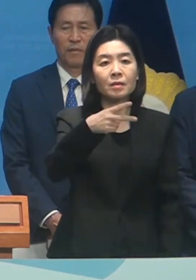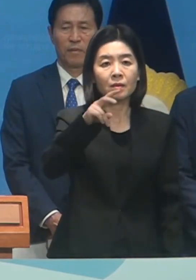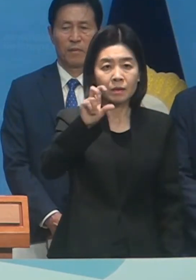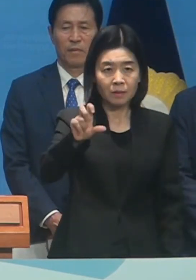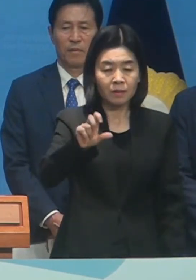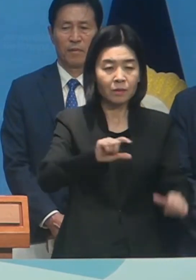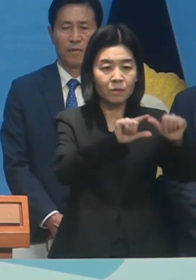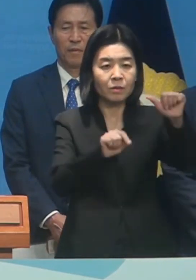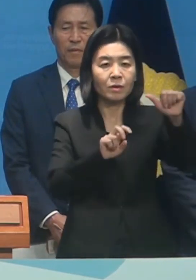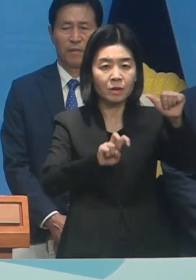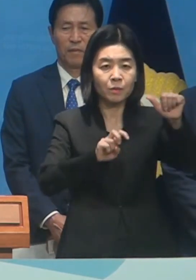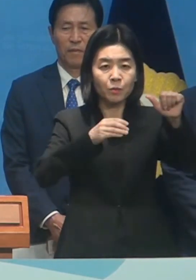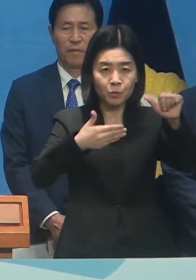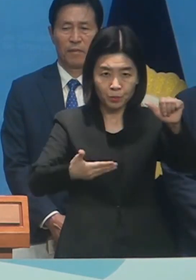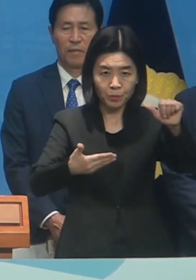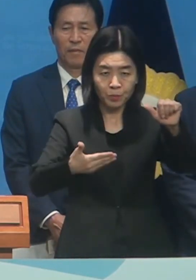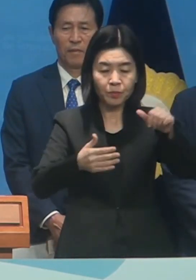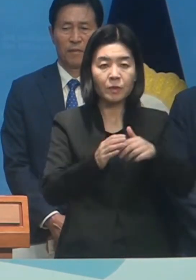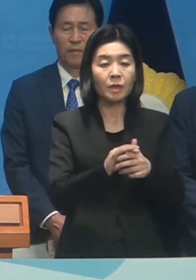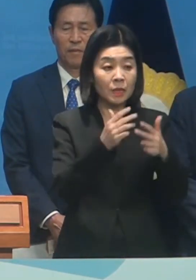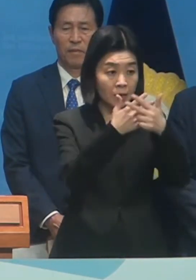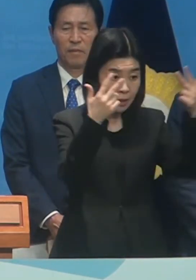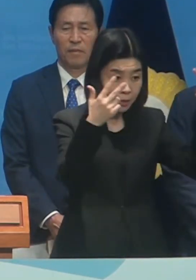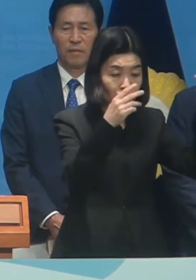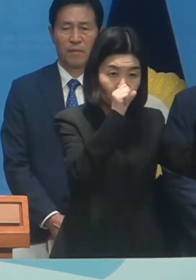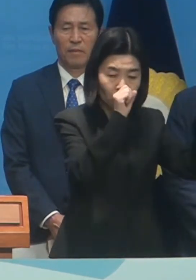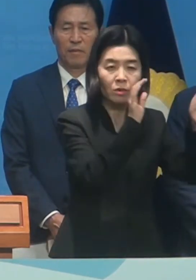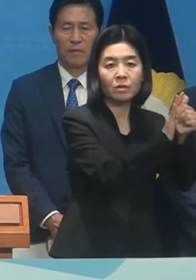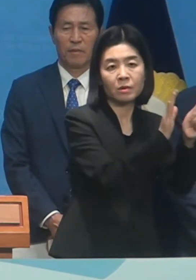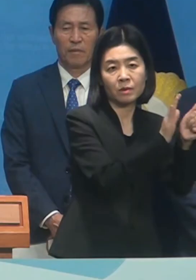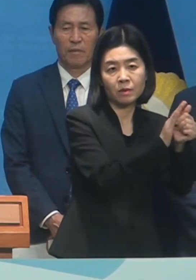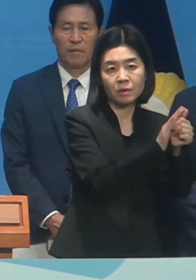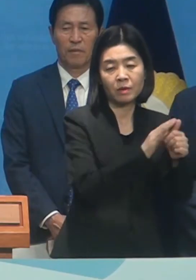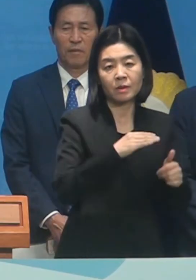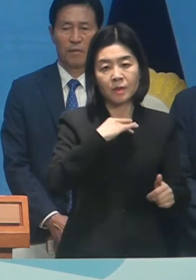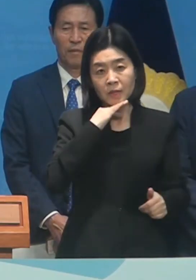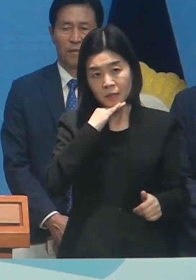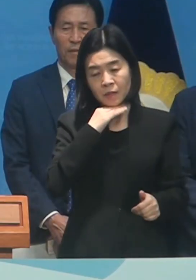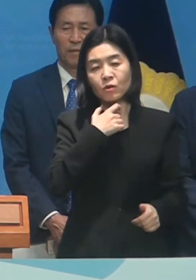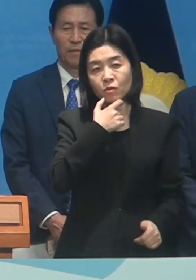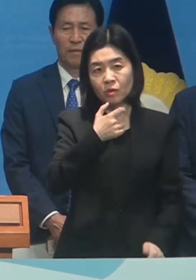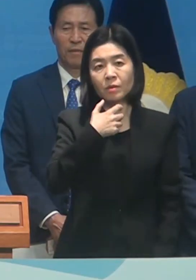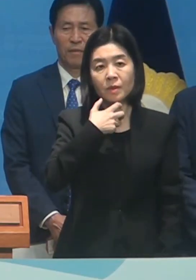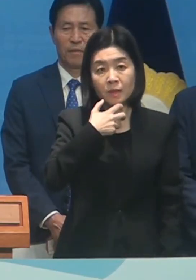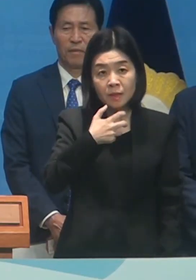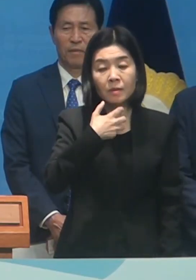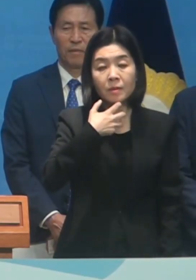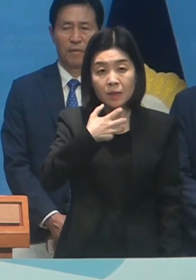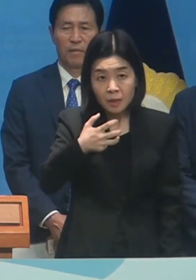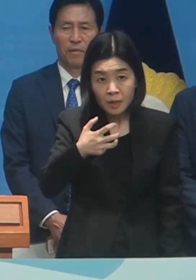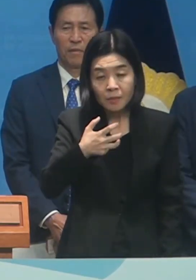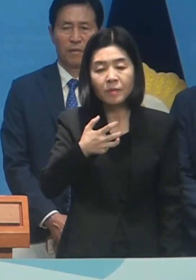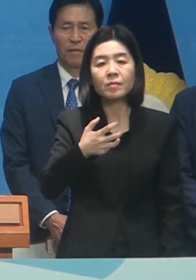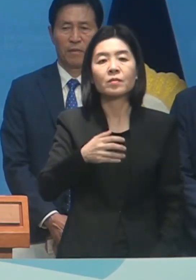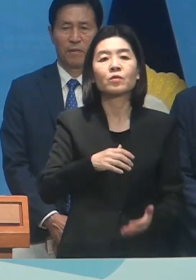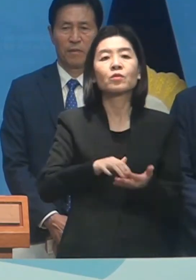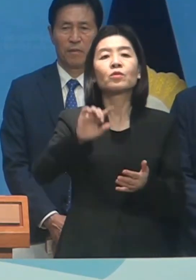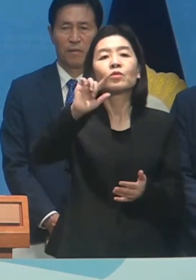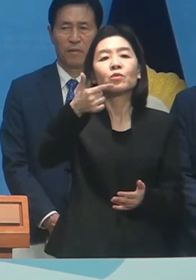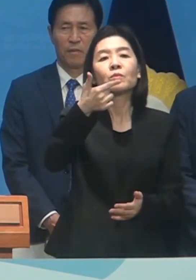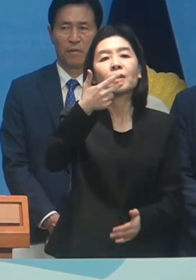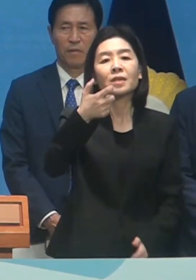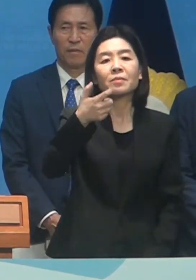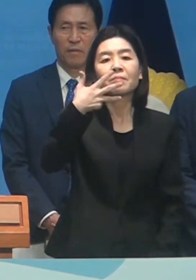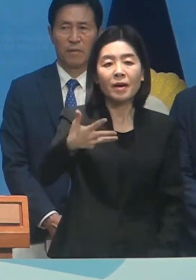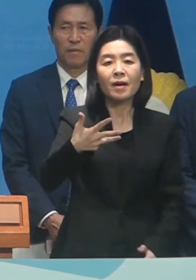2025년 5월 29일 이재명 후보를 지지하는 60대, 70대, 80대,